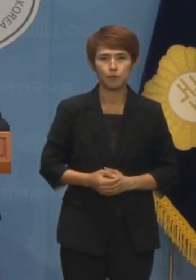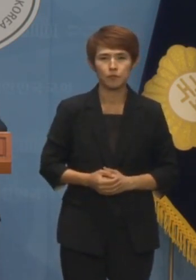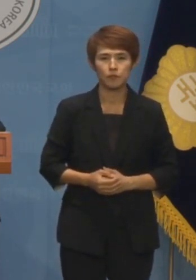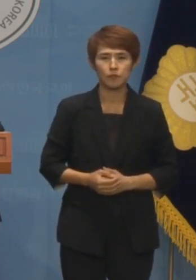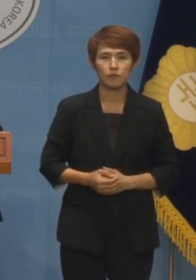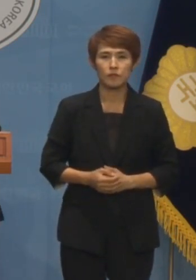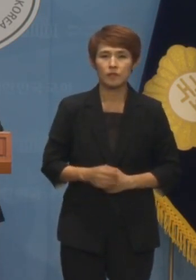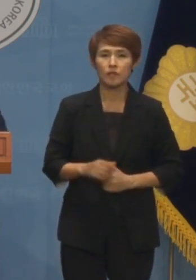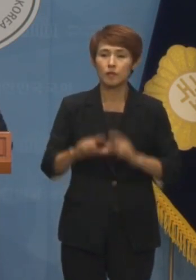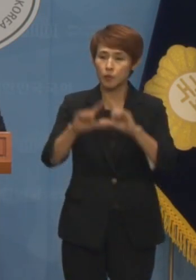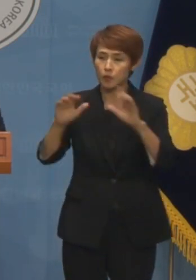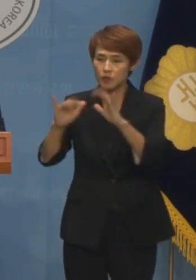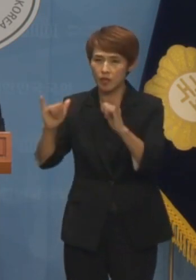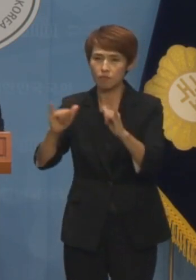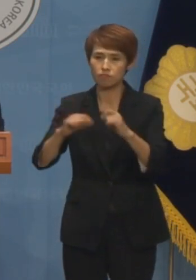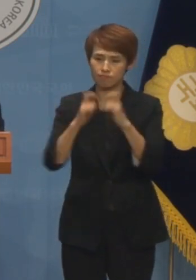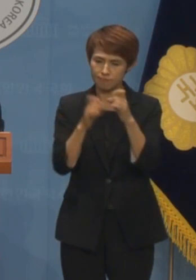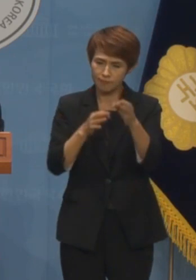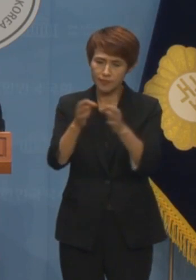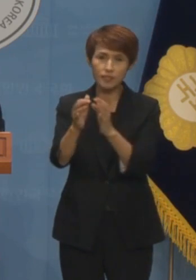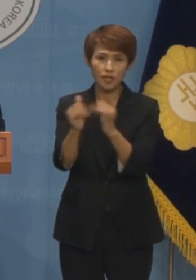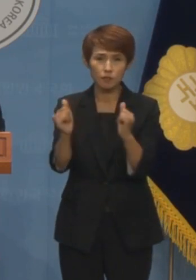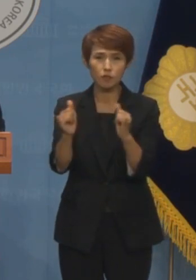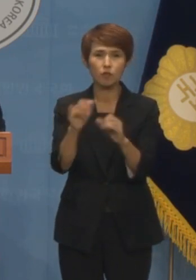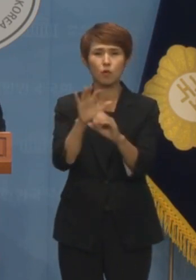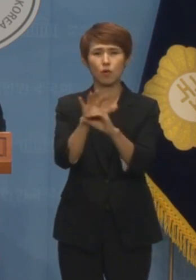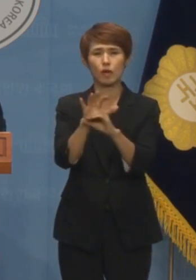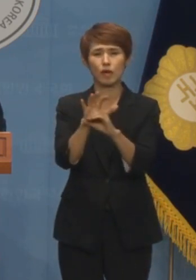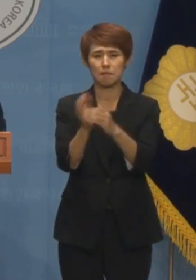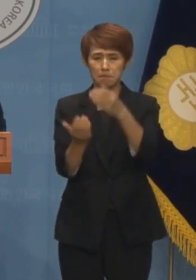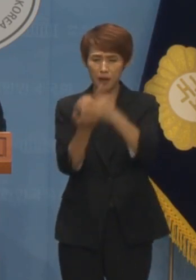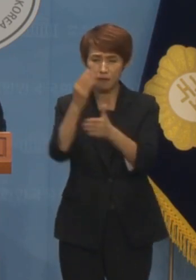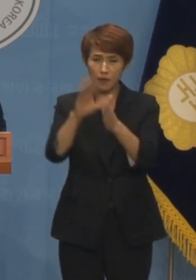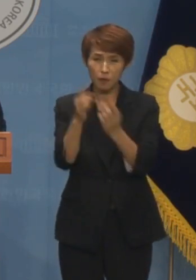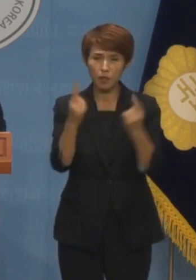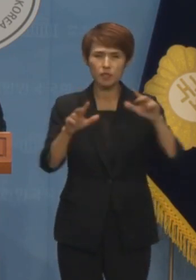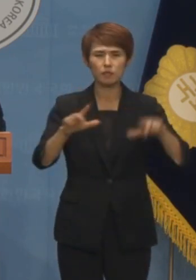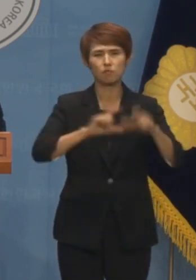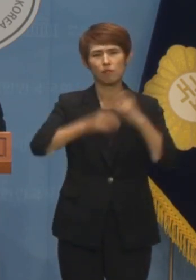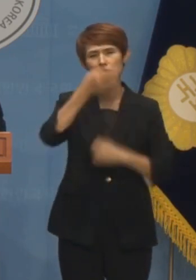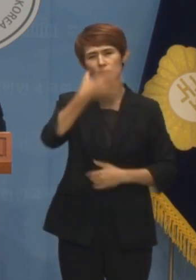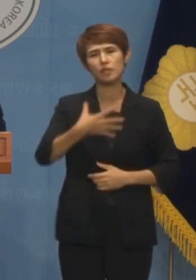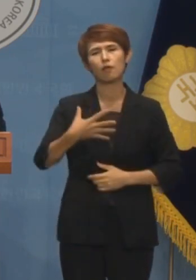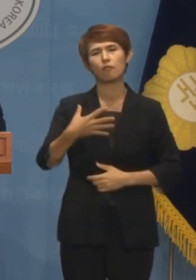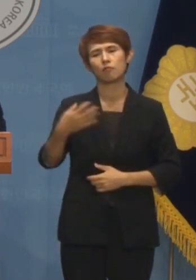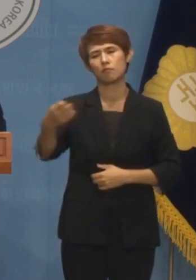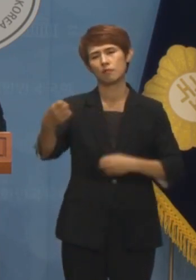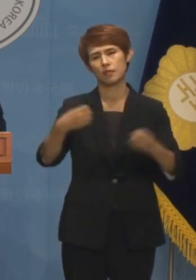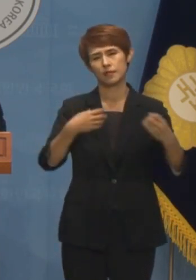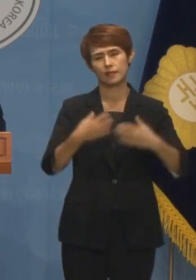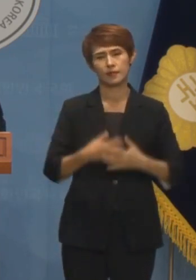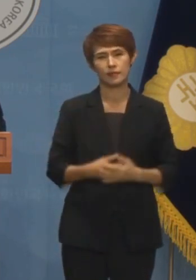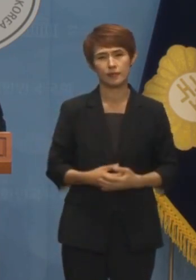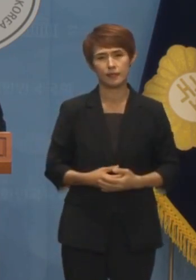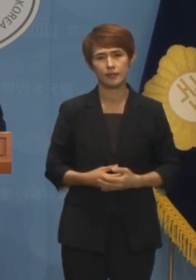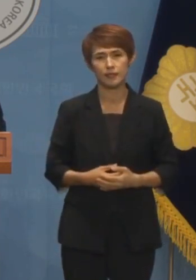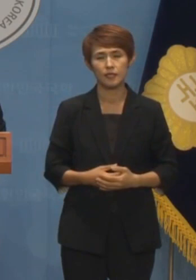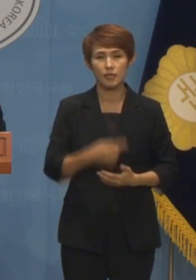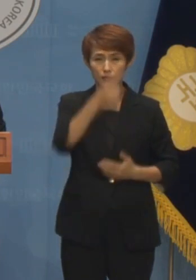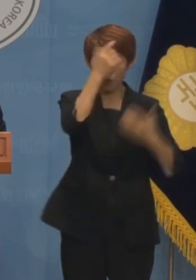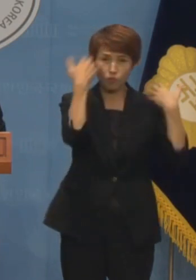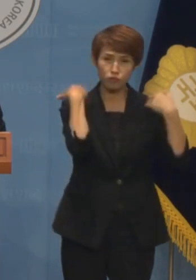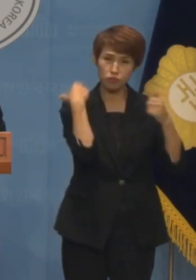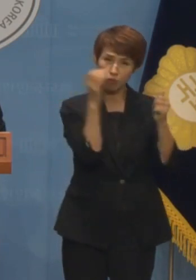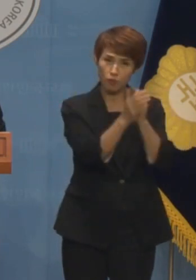많은 서민과 자영업자들은 코로나19 당시보다 지금이 더 힘들다고 호소합니다. 이럴 때일수록 정부의